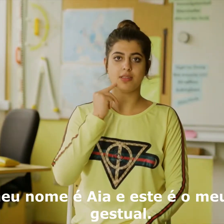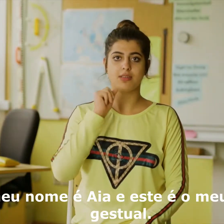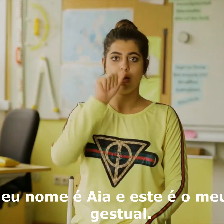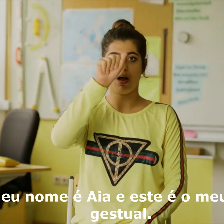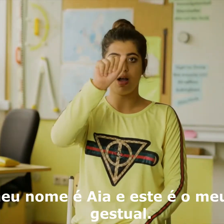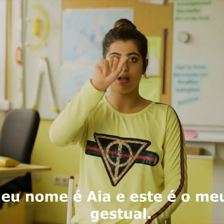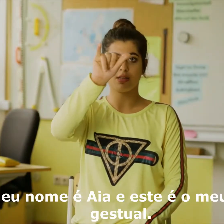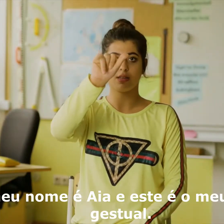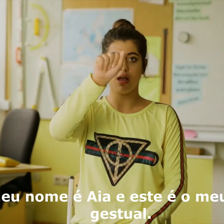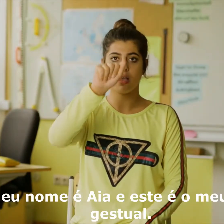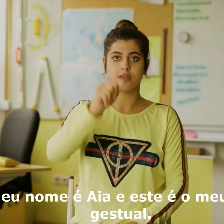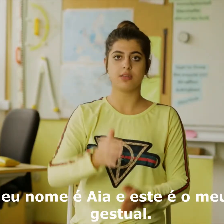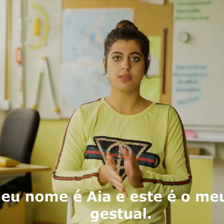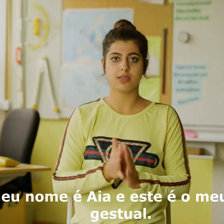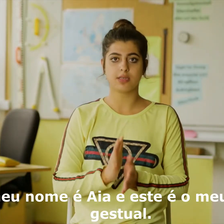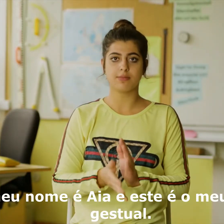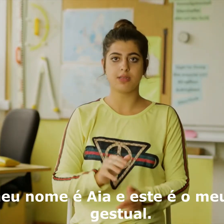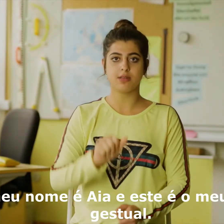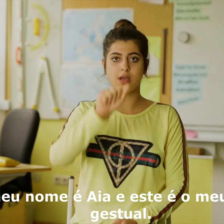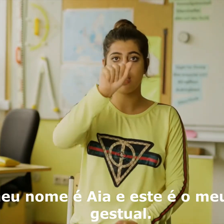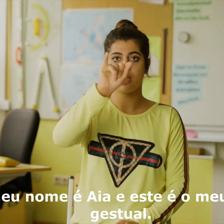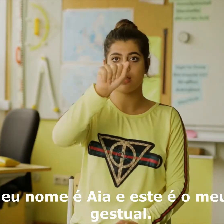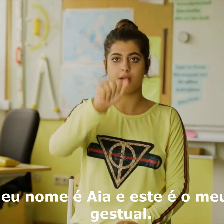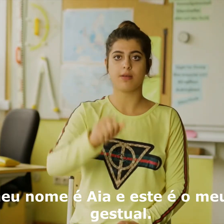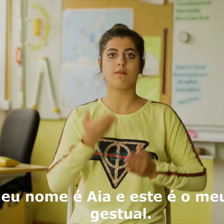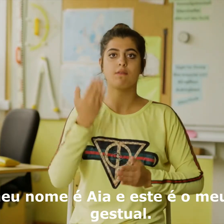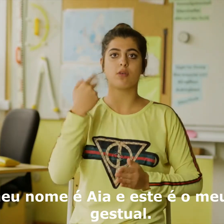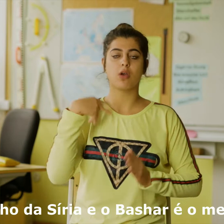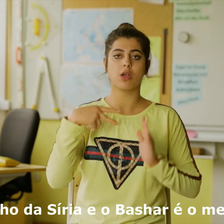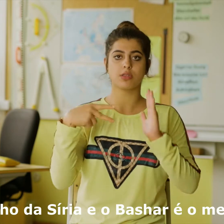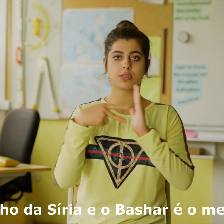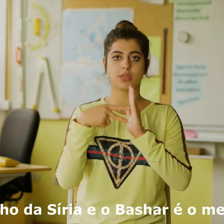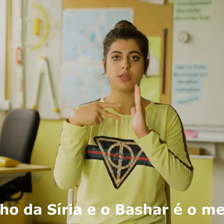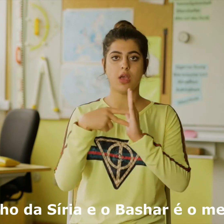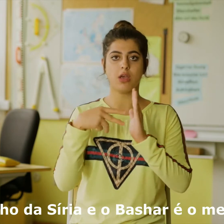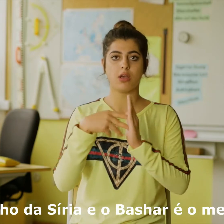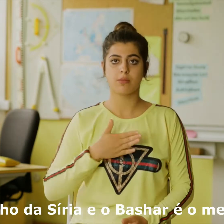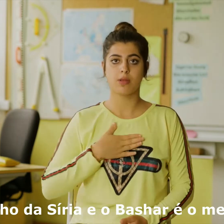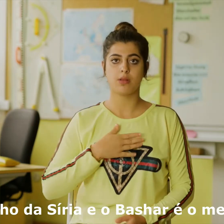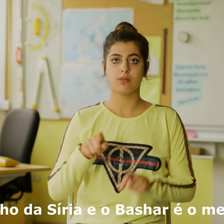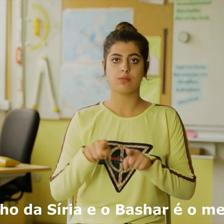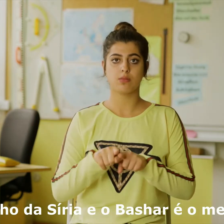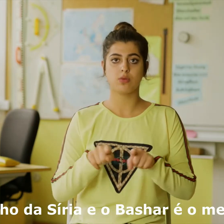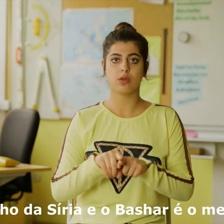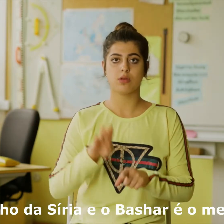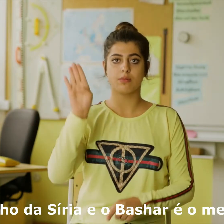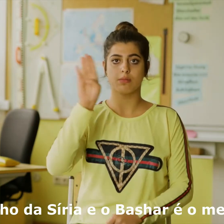é Aya e este é o meu nome gestual. Eu venho da Síria e o Bashar é o meu irmão.